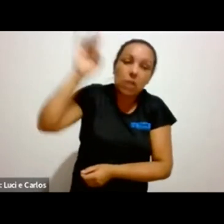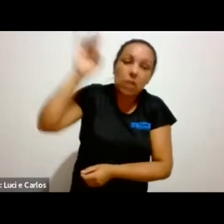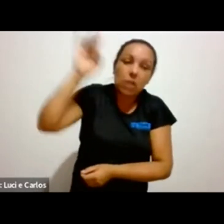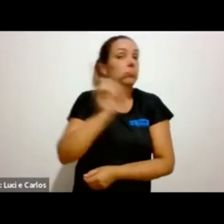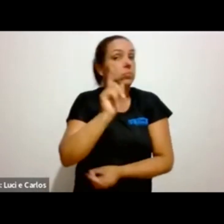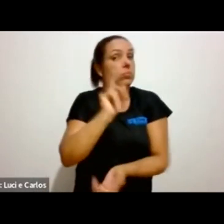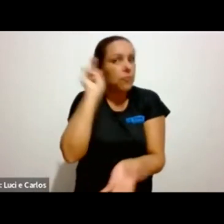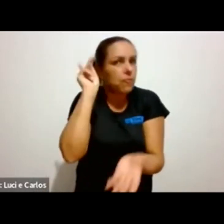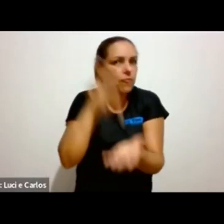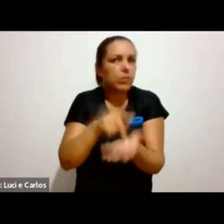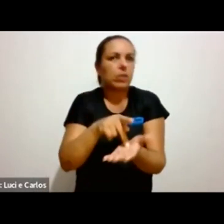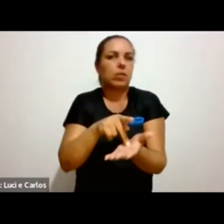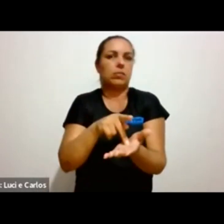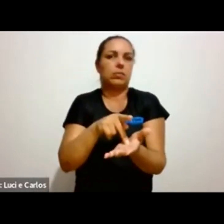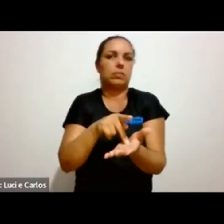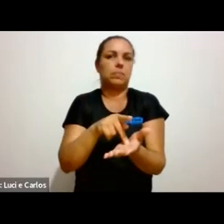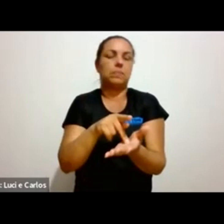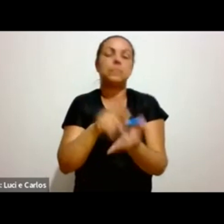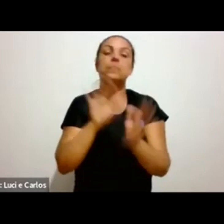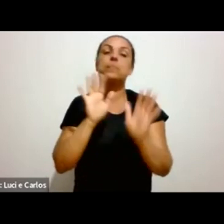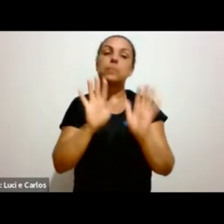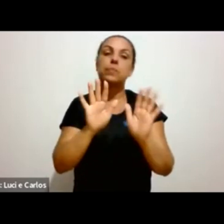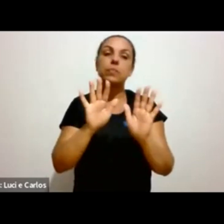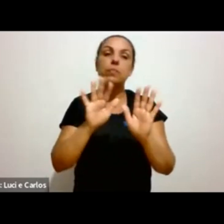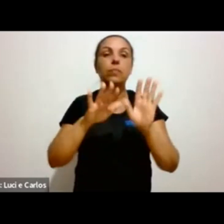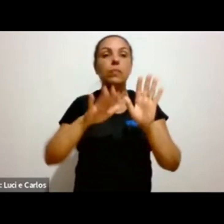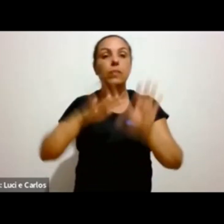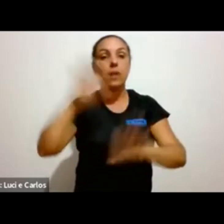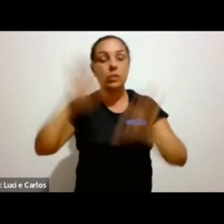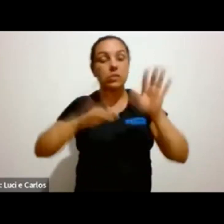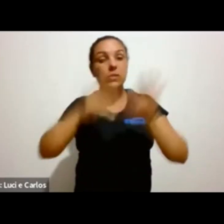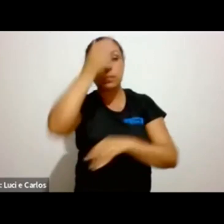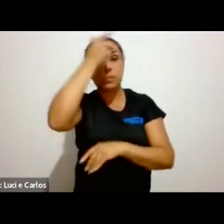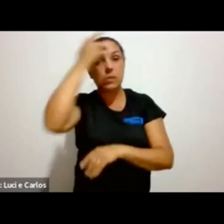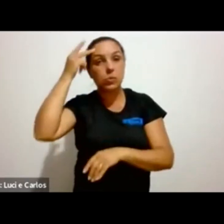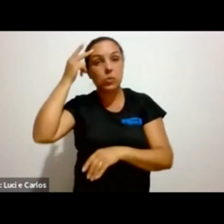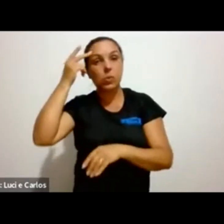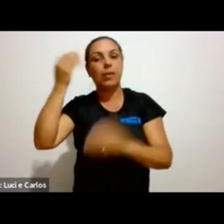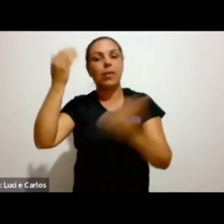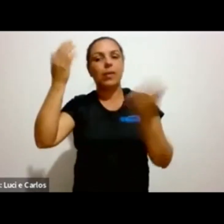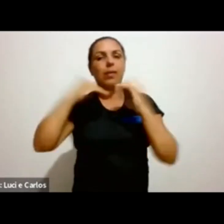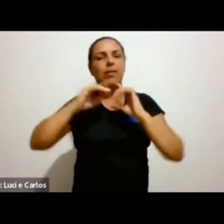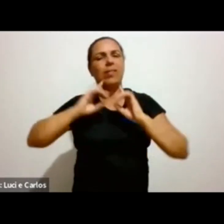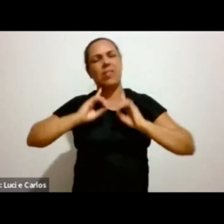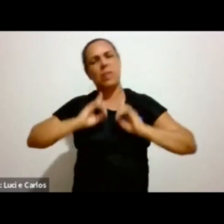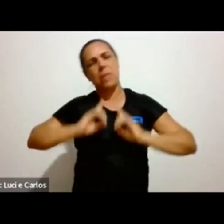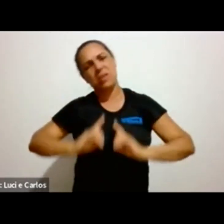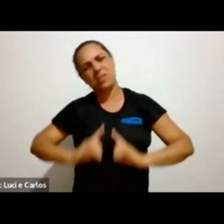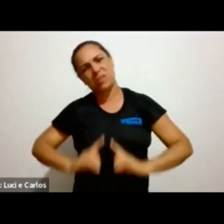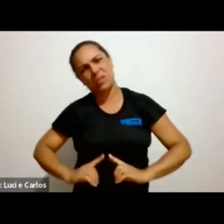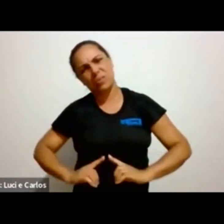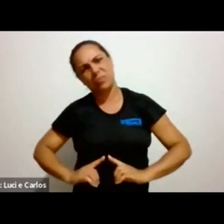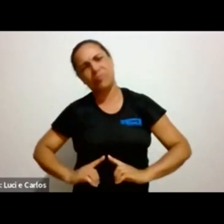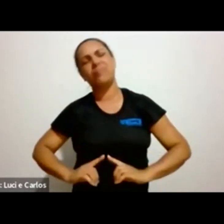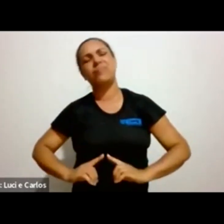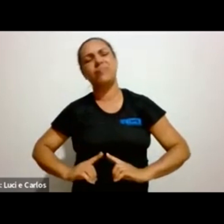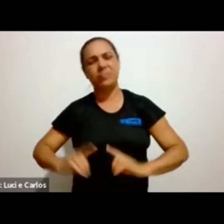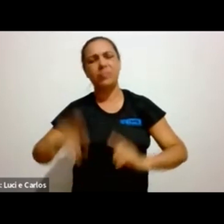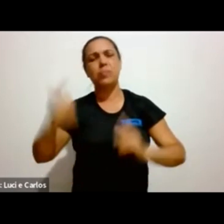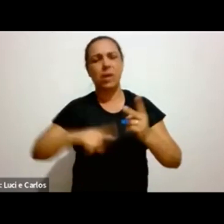a pessoa como uma doença imaginária é que ela acaba ficando deprimida, ela sofre de uma